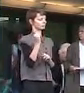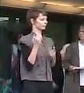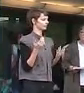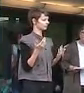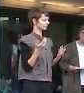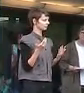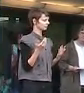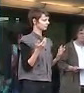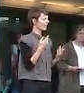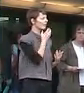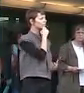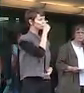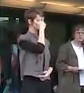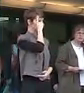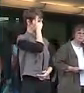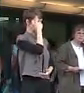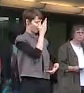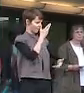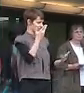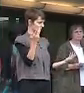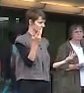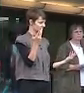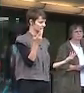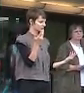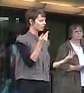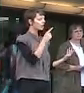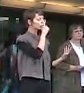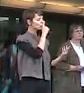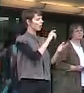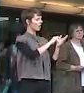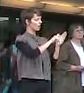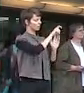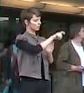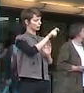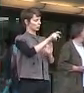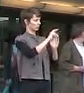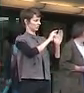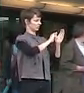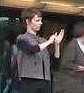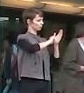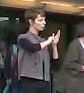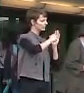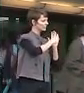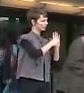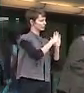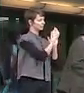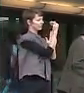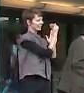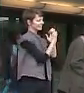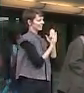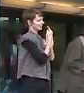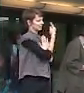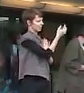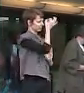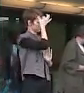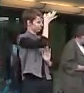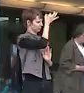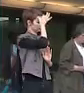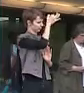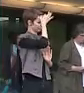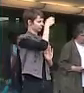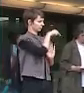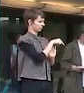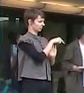Erinnert sei zunächst daran, dass nicht nur politisch die entsprechenden gesetzlichen Weichen gestellt